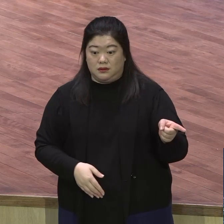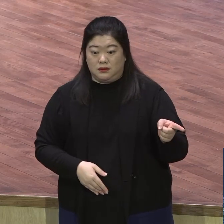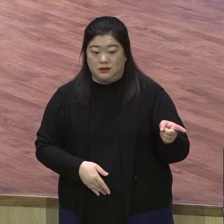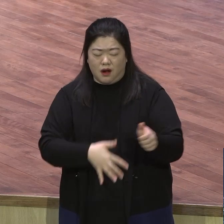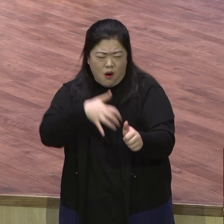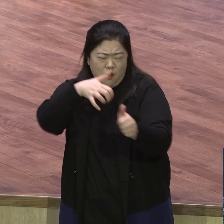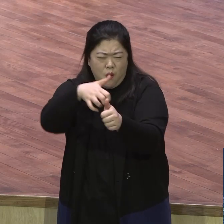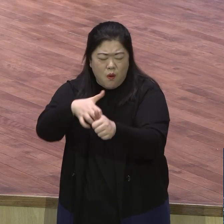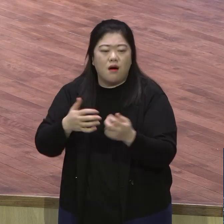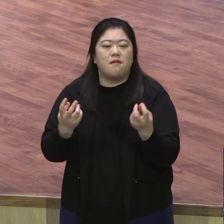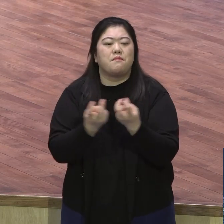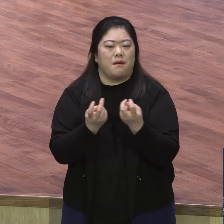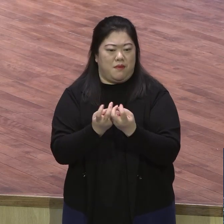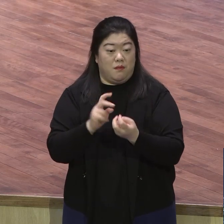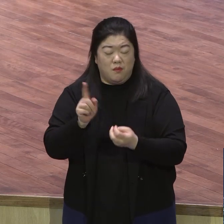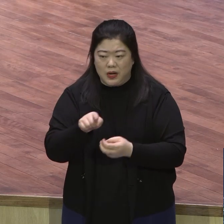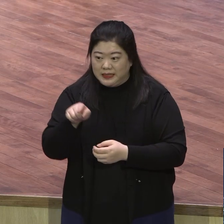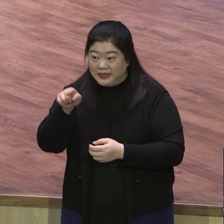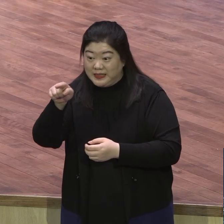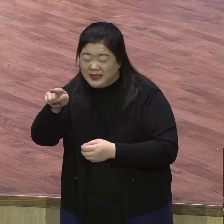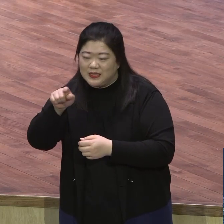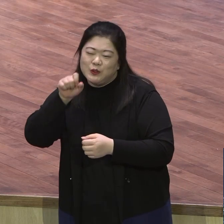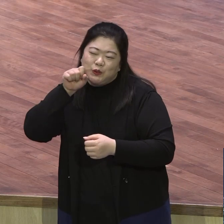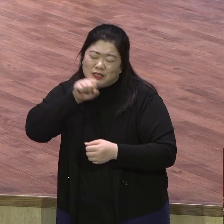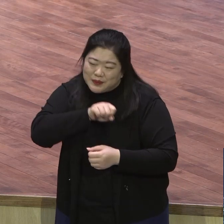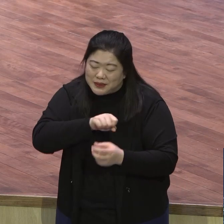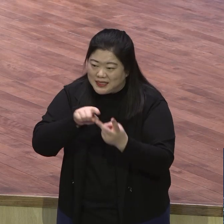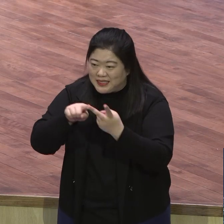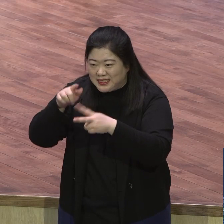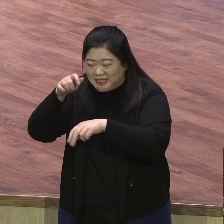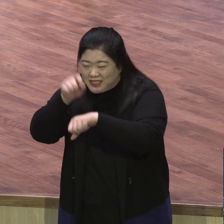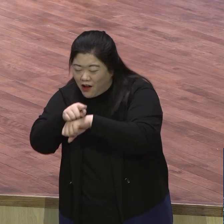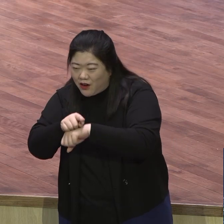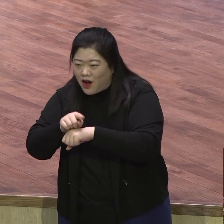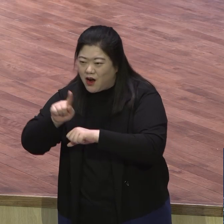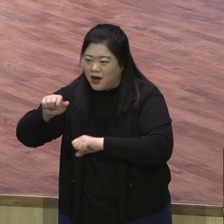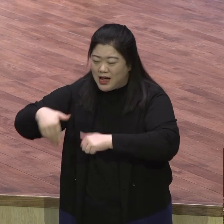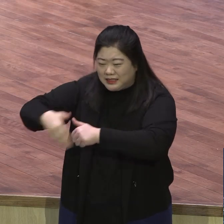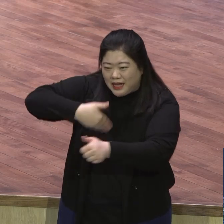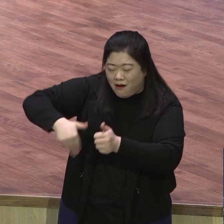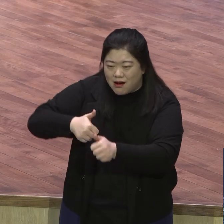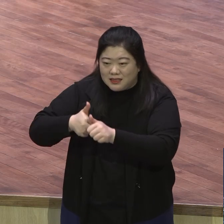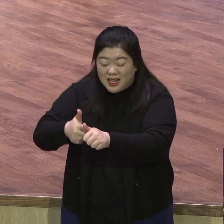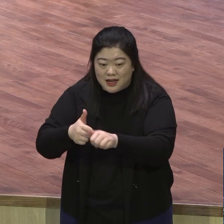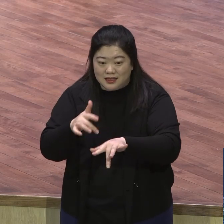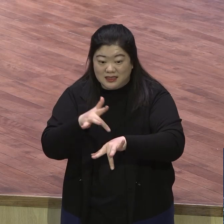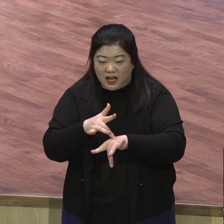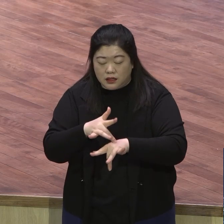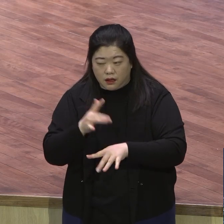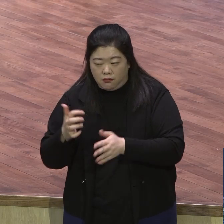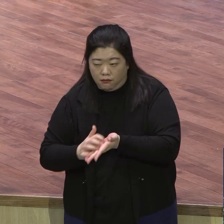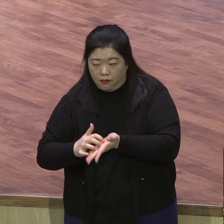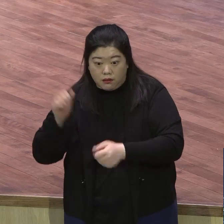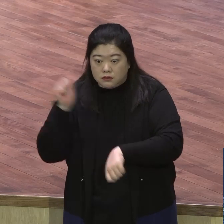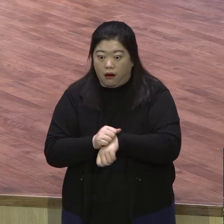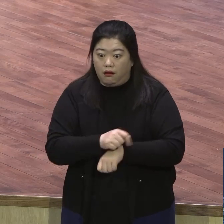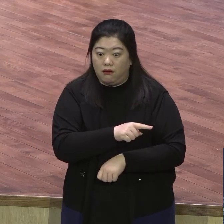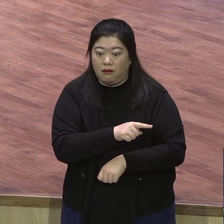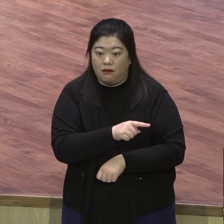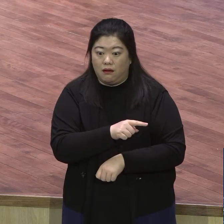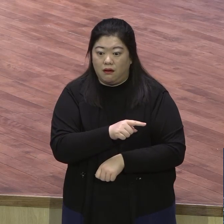여러가지 그 사람 체질에 맞추어서 그 사람 성격에 맞추어서 문화에 맞추어서 산약습관에 맞추어서 공격합니다.